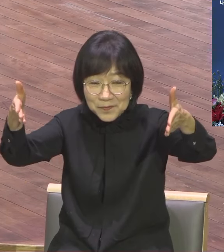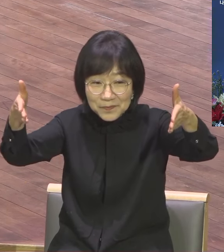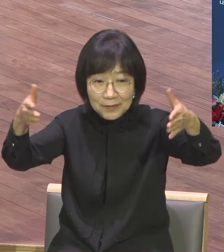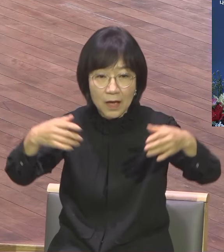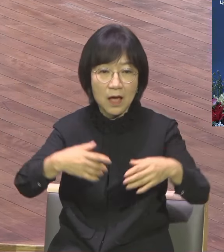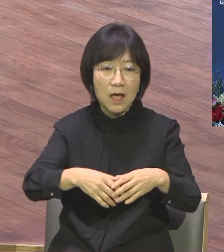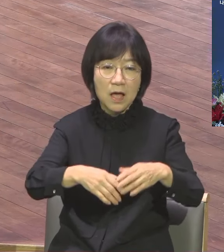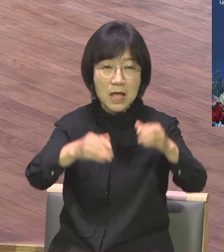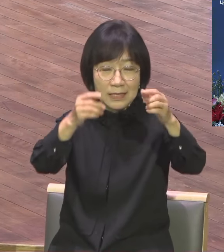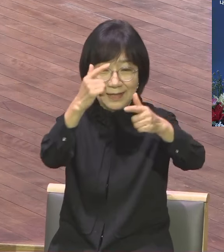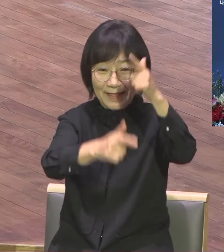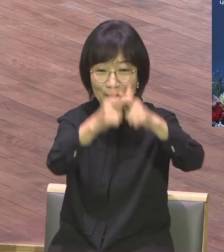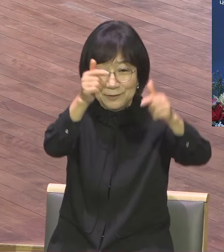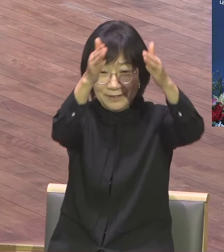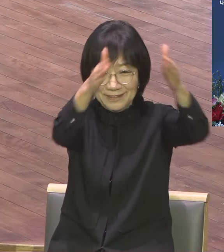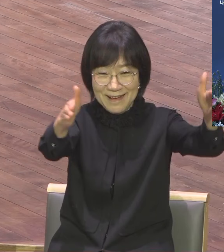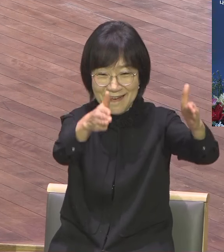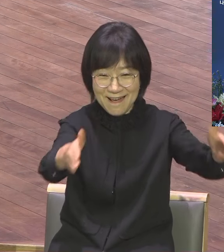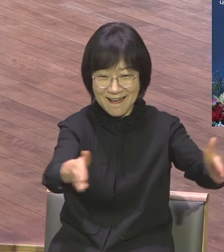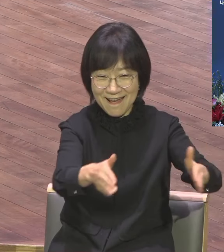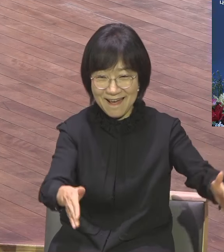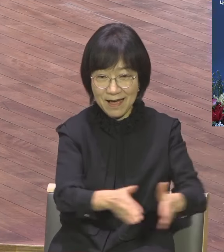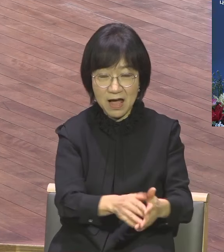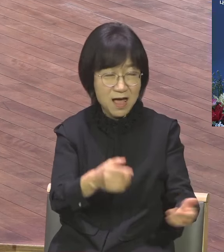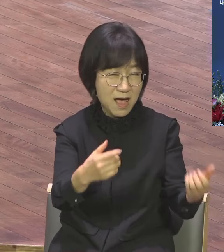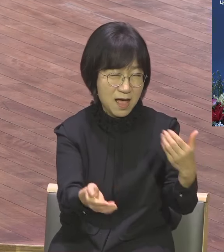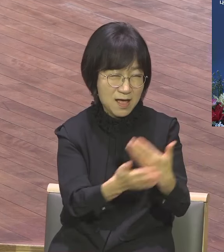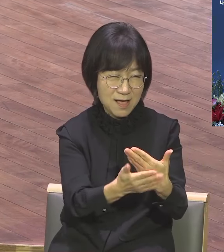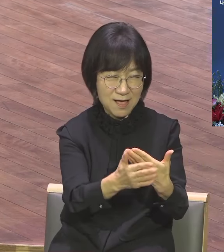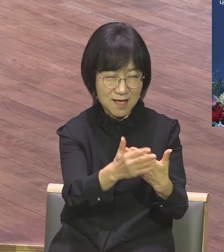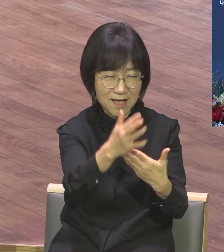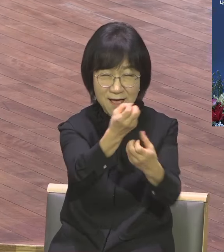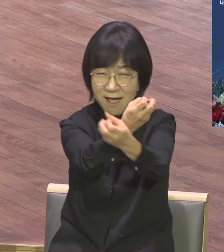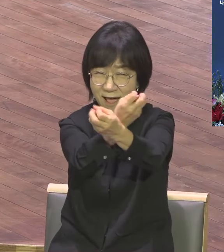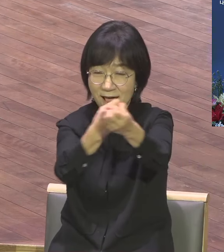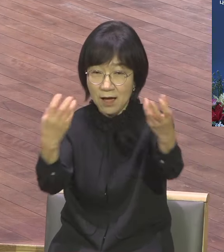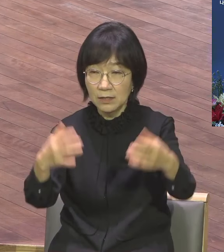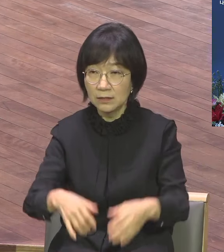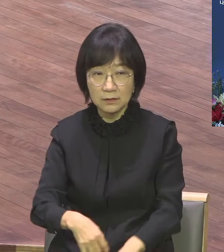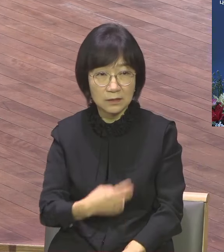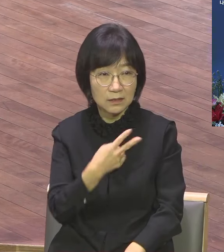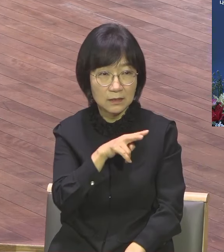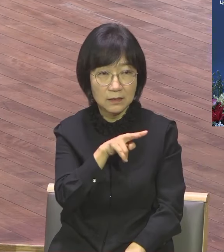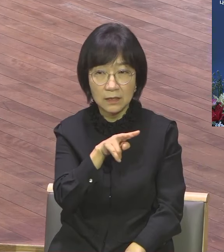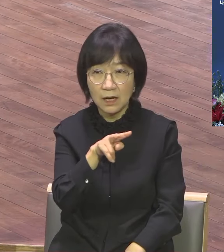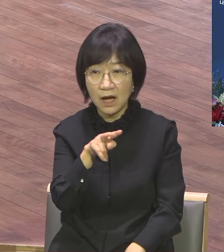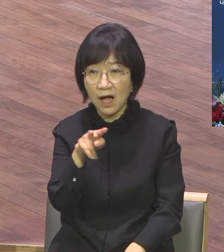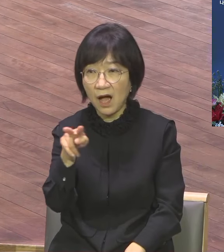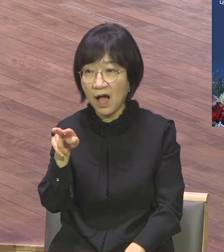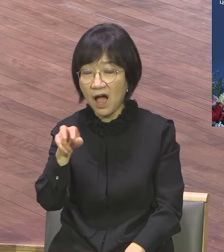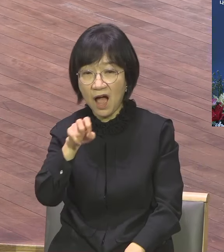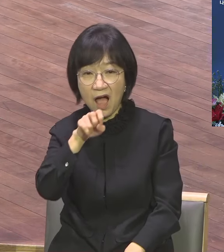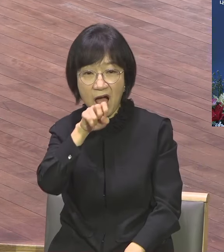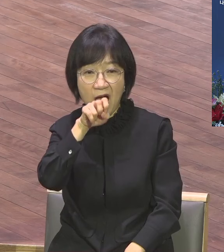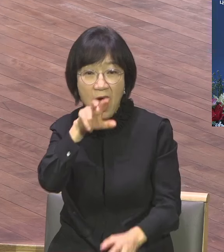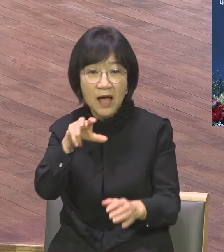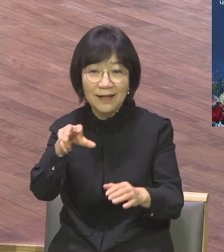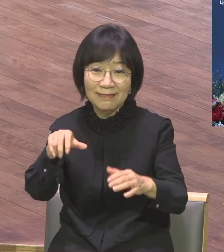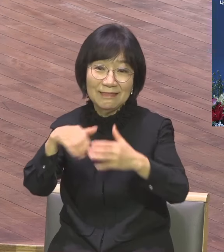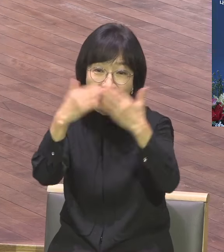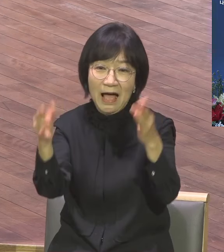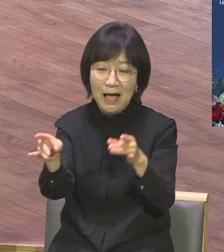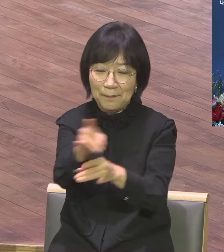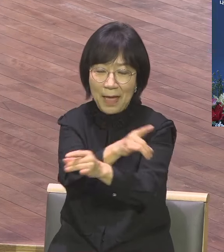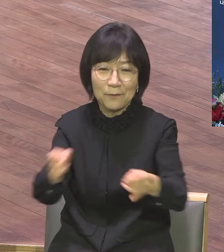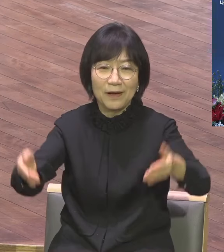크리스마스 추리로 콱 내가 그런 걸 처음 봤어요. 백화점이 쫙 있는데 전부 막 거창하게